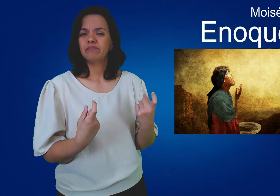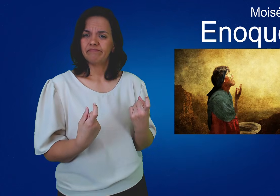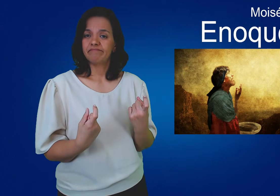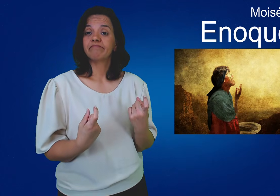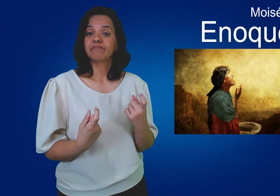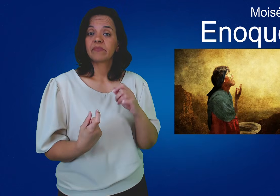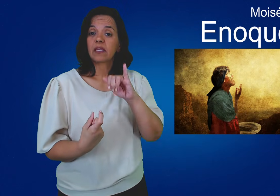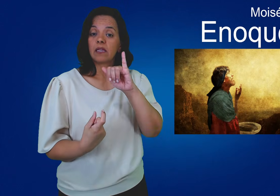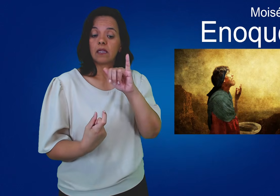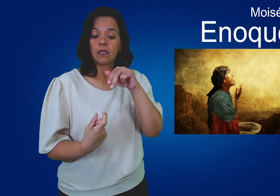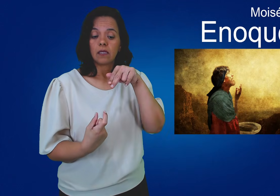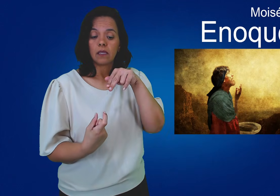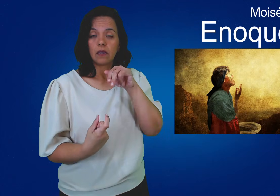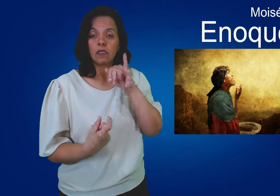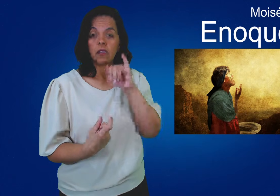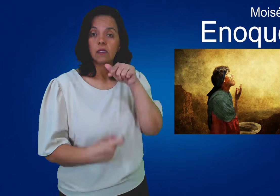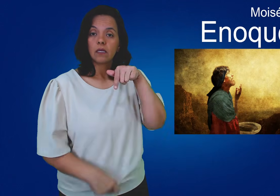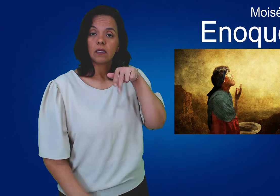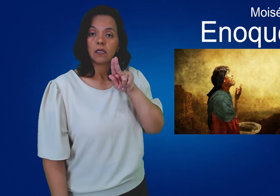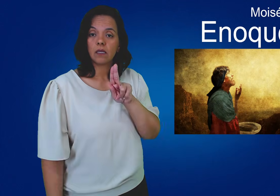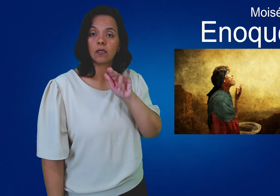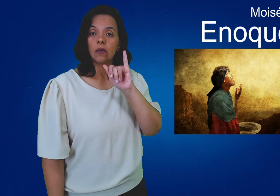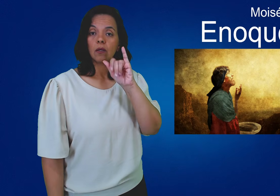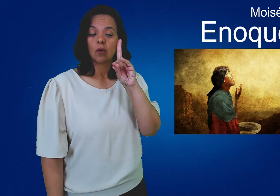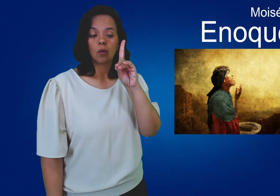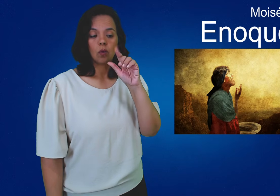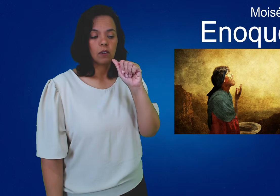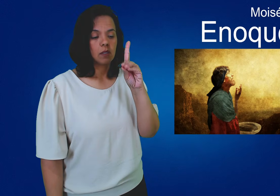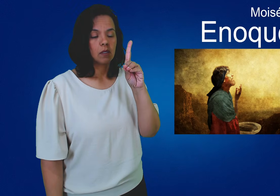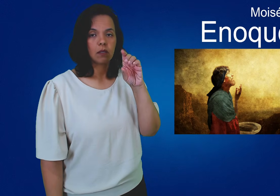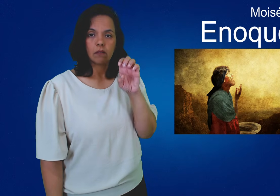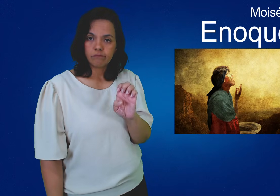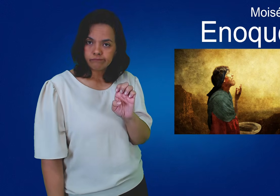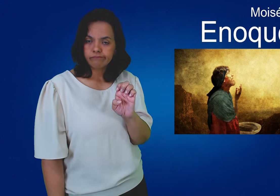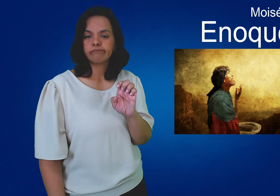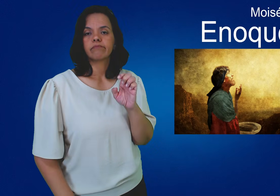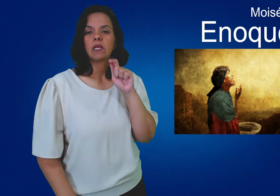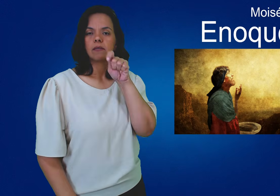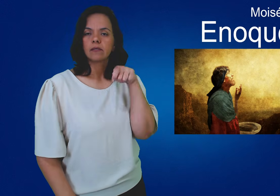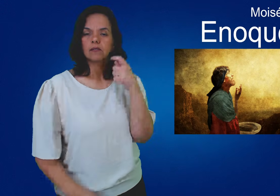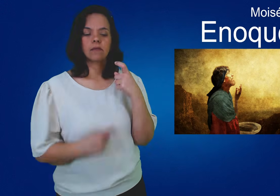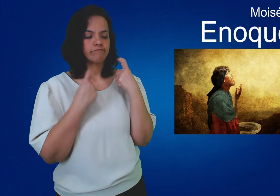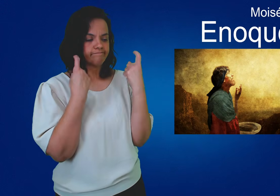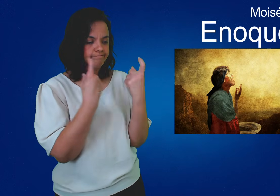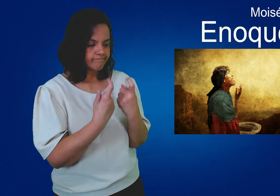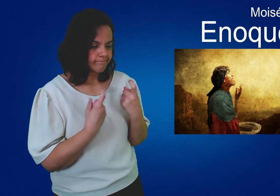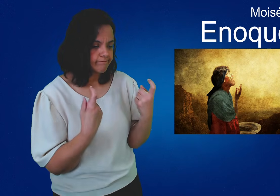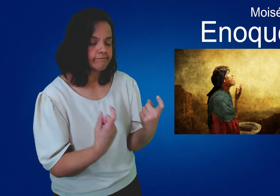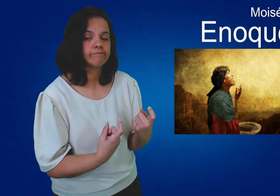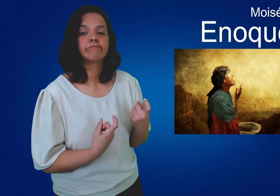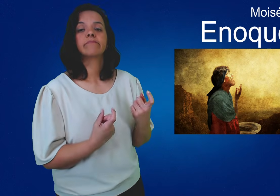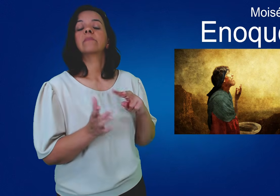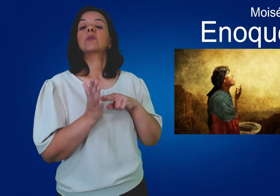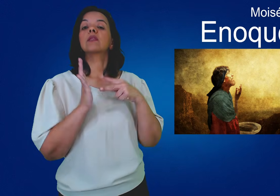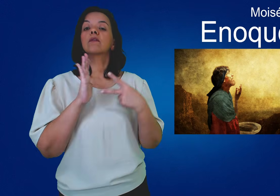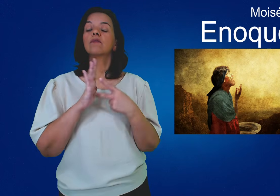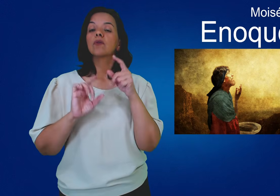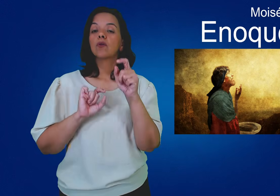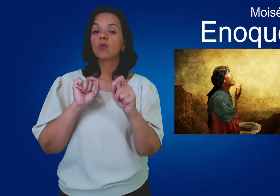Porque o povo naquela época vivia na iniquidade. Esse aqui é o sinal de iniquidade.